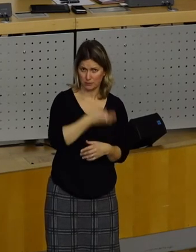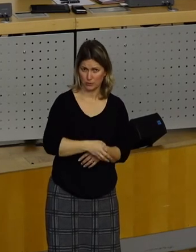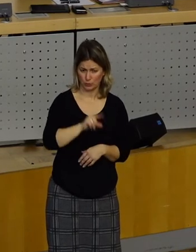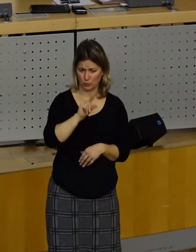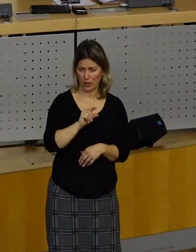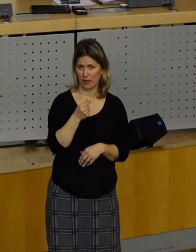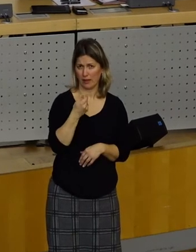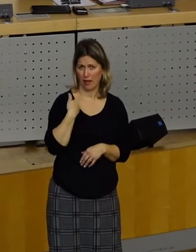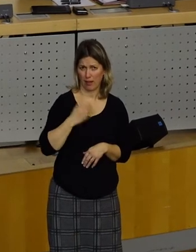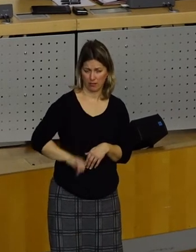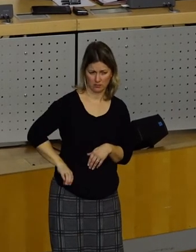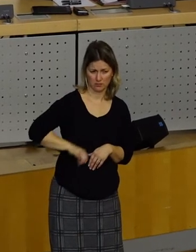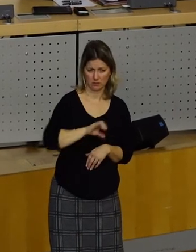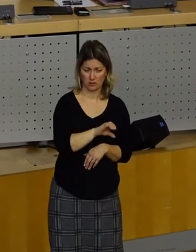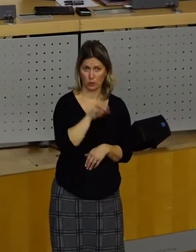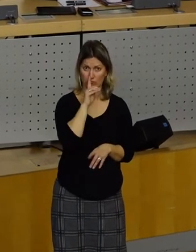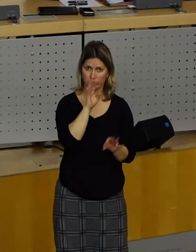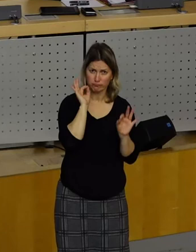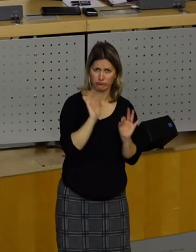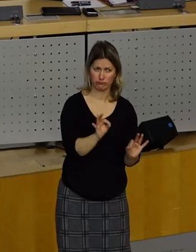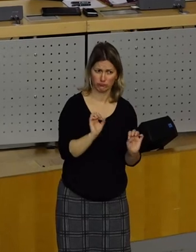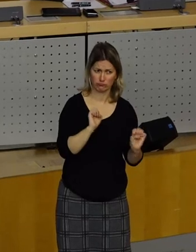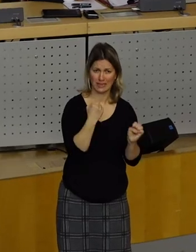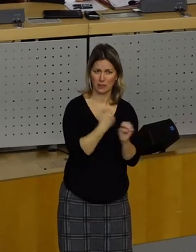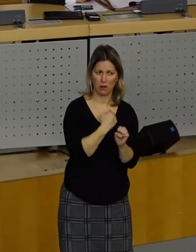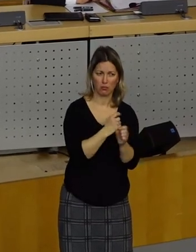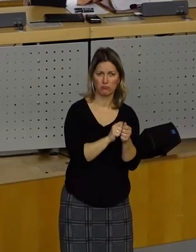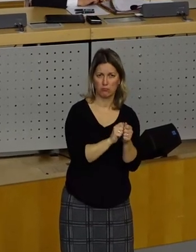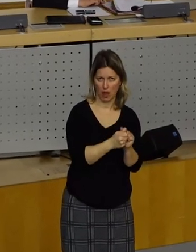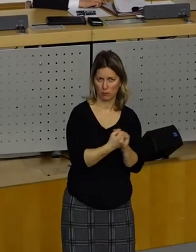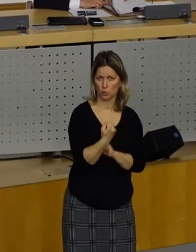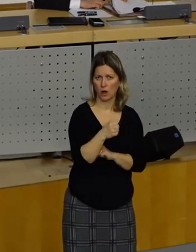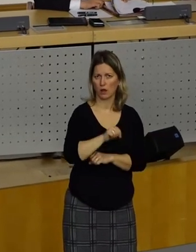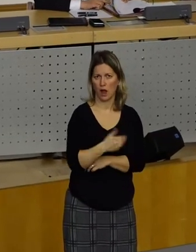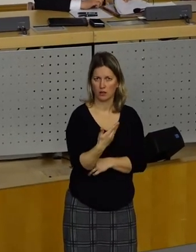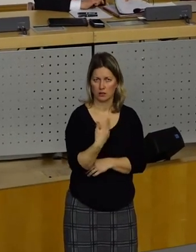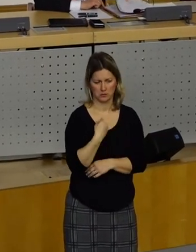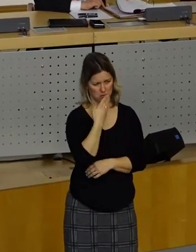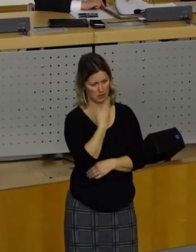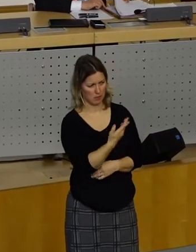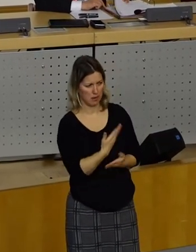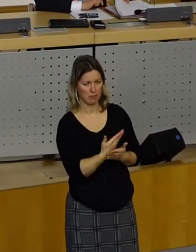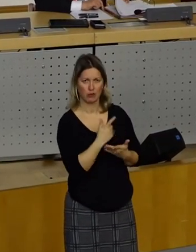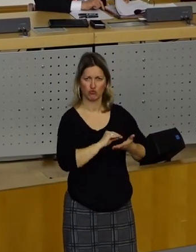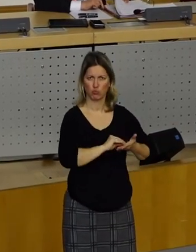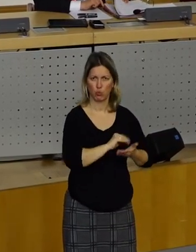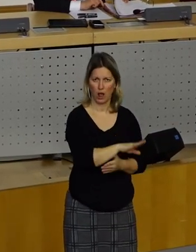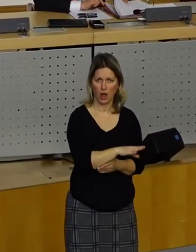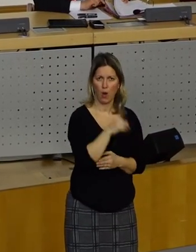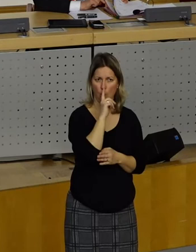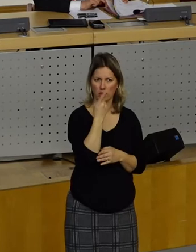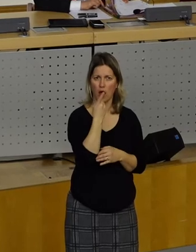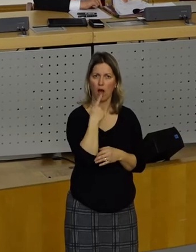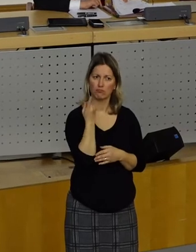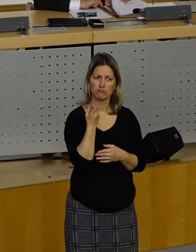das gut macht relativ viel bewirken kann mich also wenn wir diese schulen sehen oder meinetwegen das projekt abend gardening